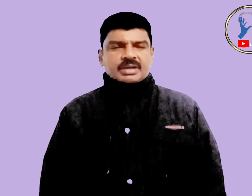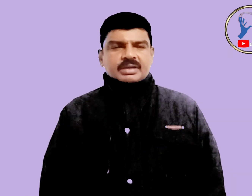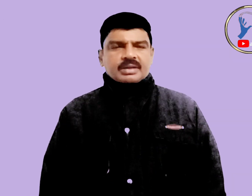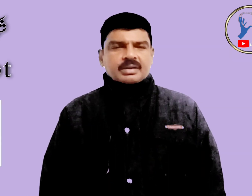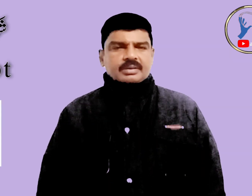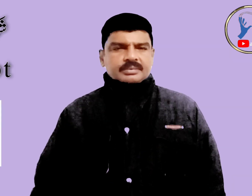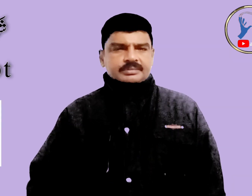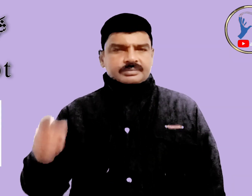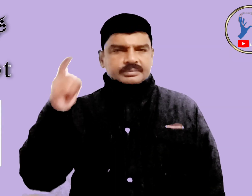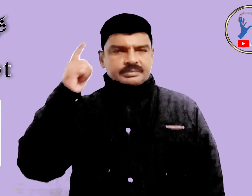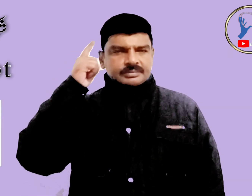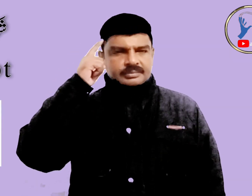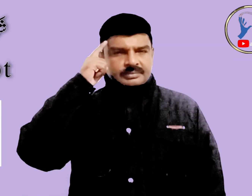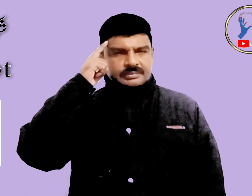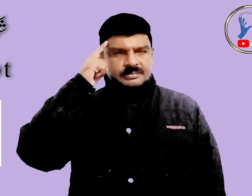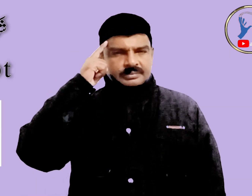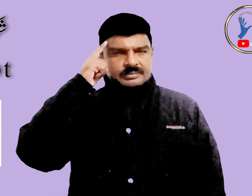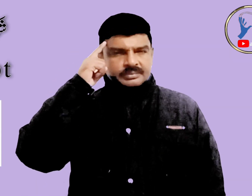शक करना,